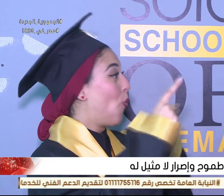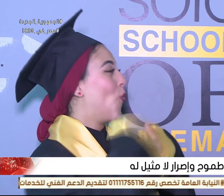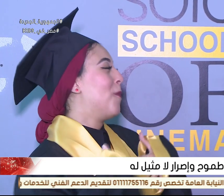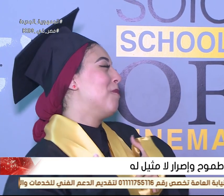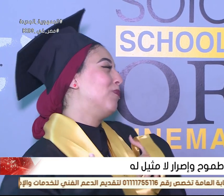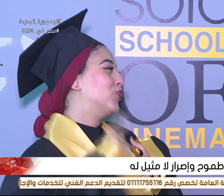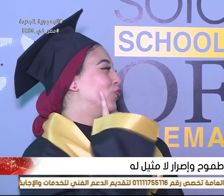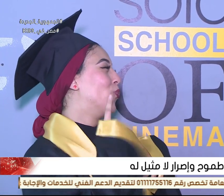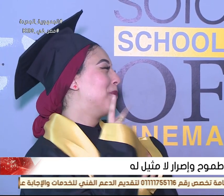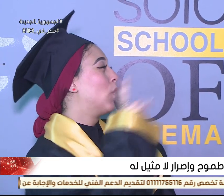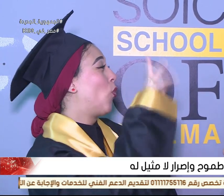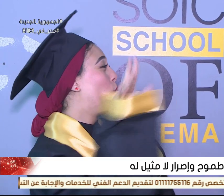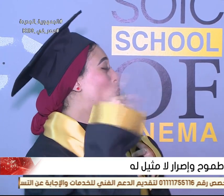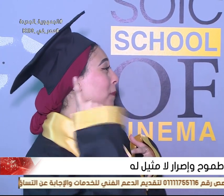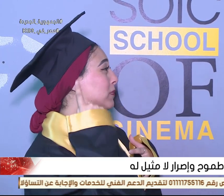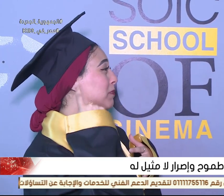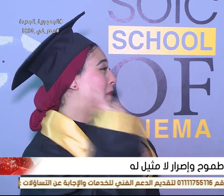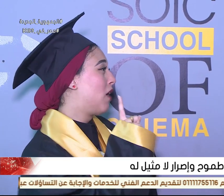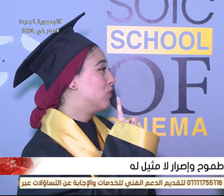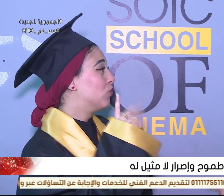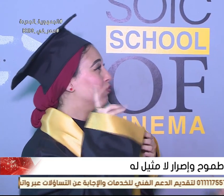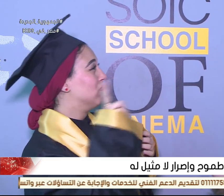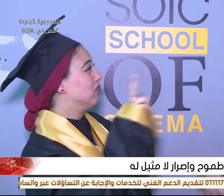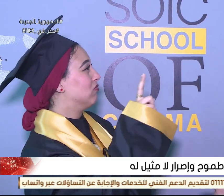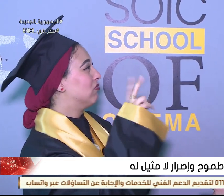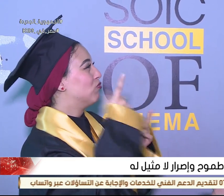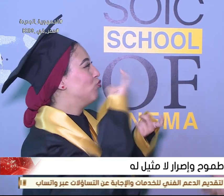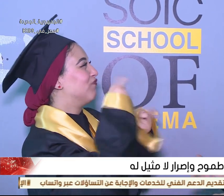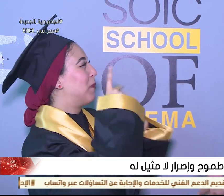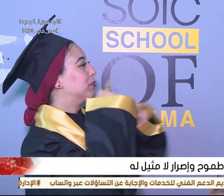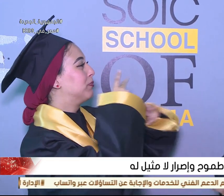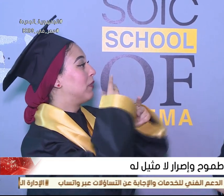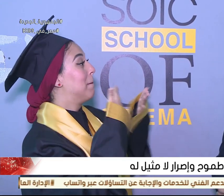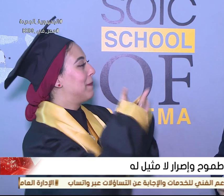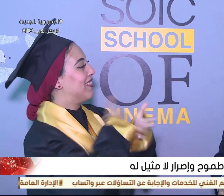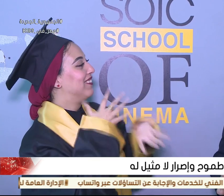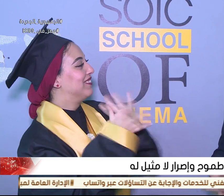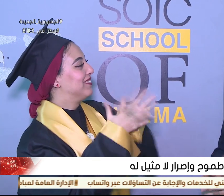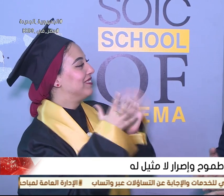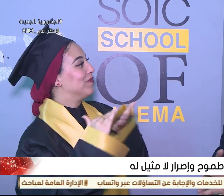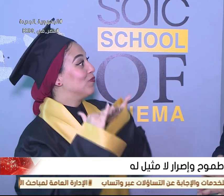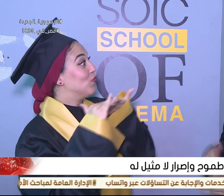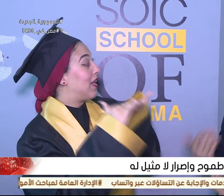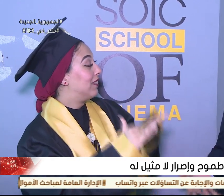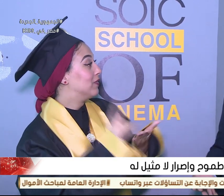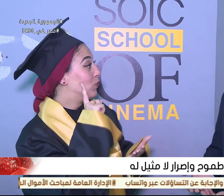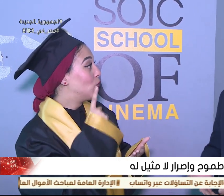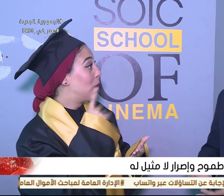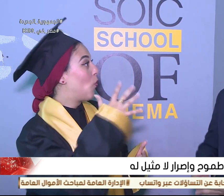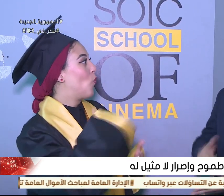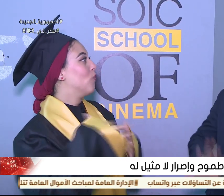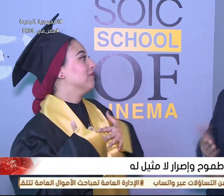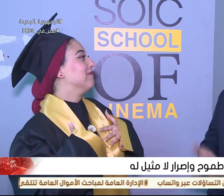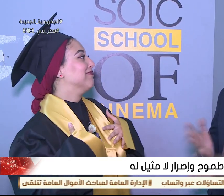الرسمه وفرحانين كل الصوم فرحانين شافوا بصراحه في الاول كان في صعوبه لكن لما لقوا فيه مترجمه